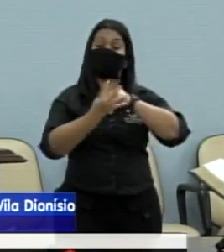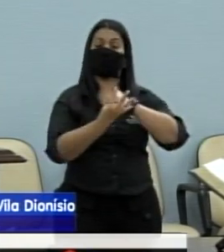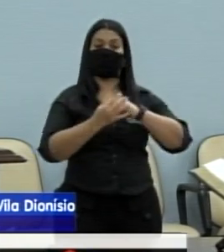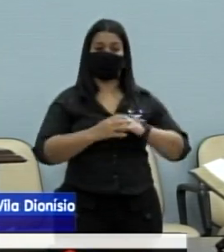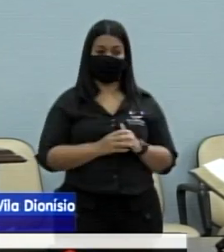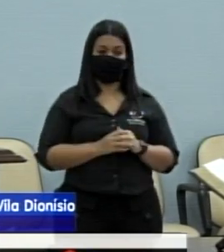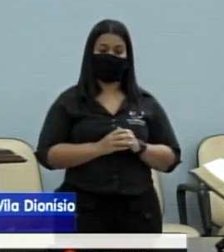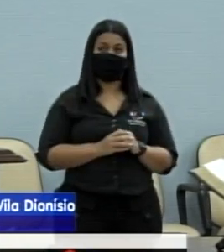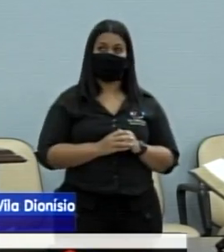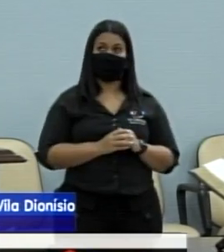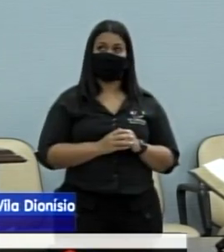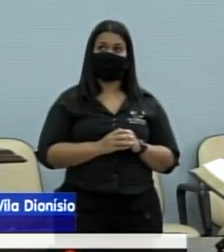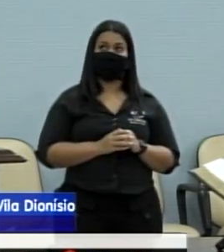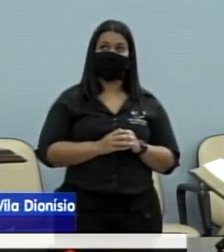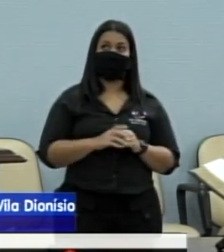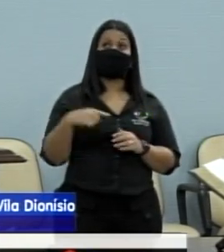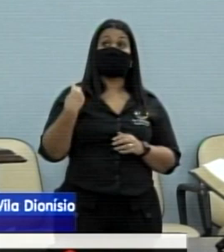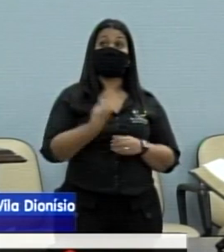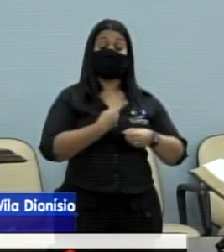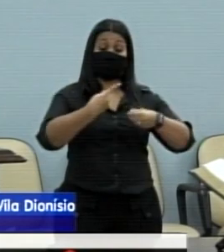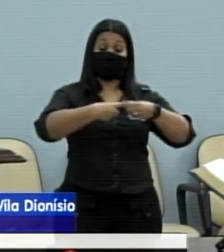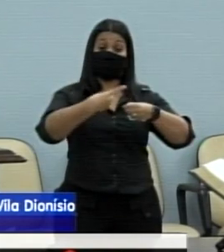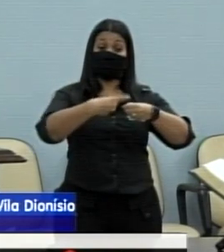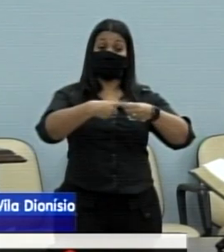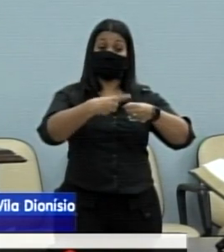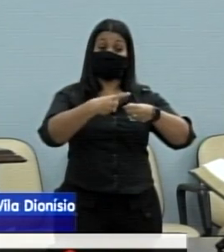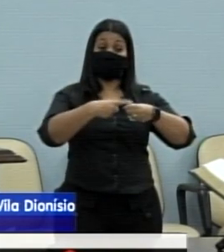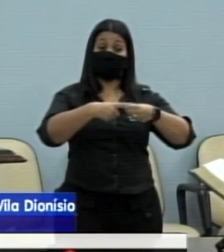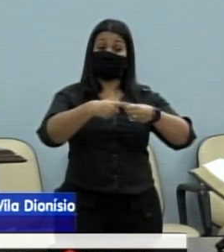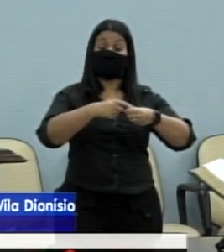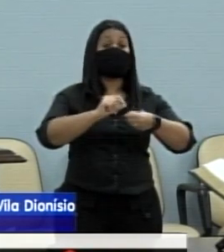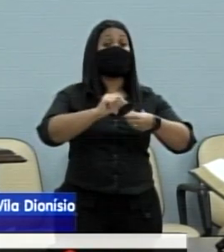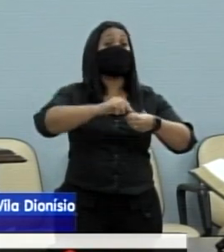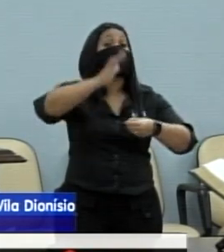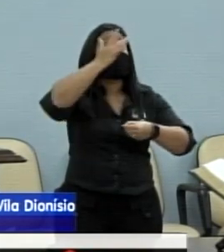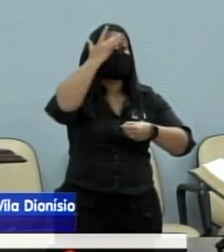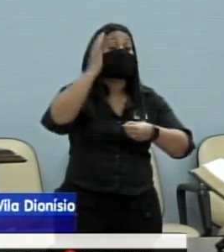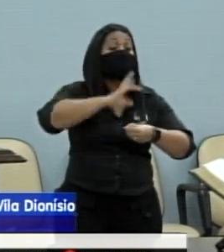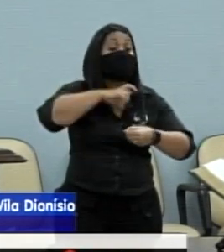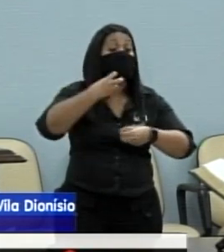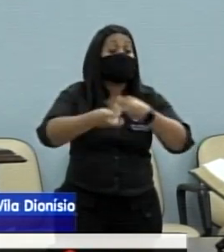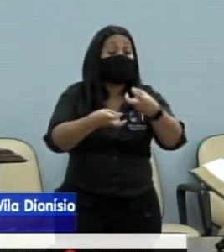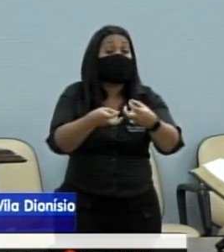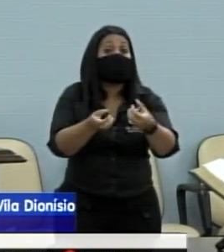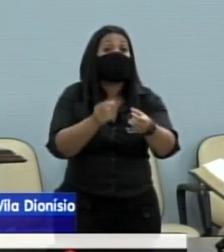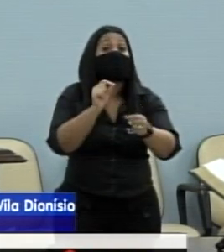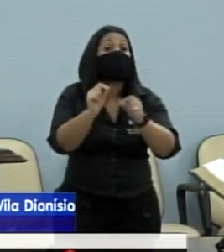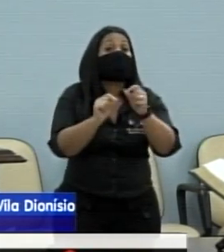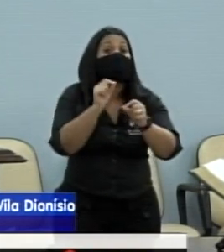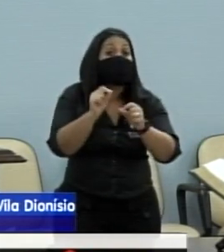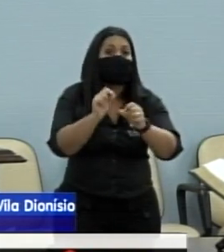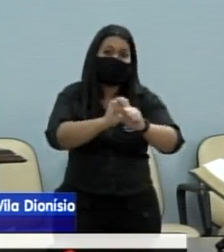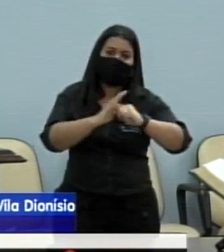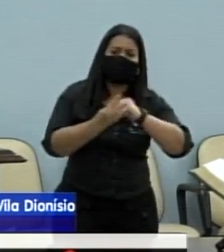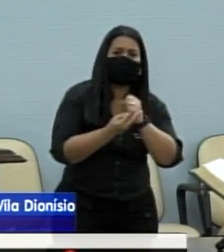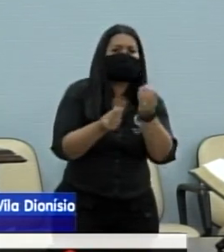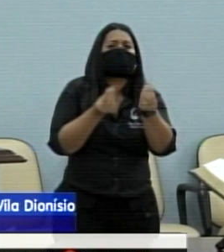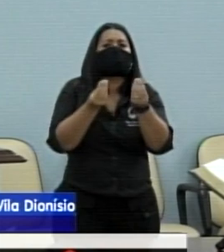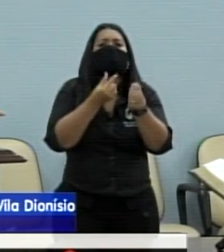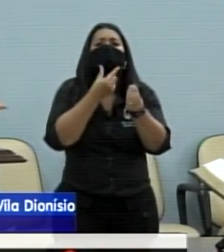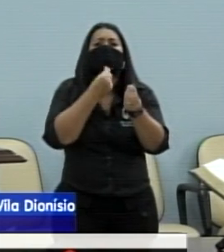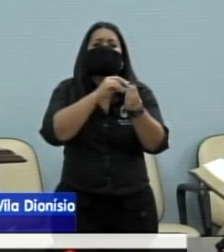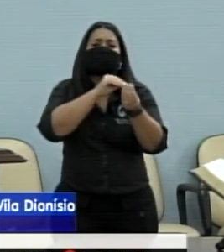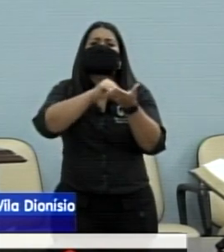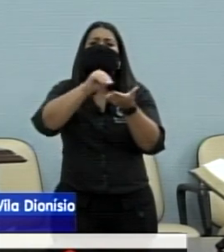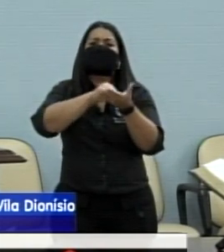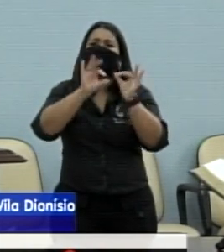habitantes. Somos a cidade com o maior número de mortos por Covid. Como é que esse secretário está tomando